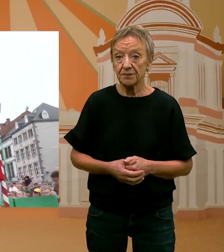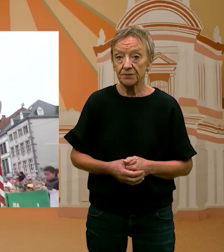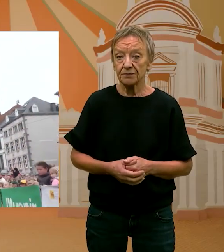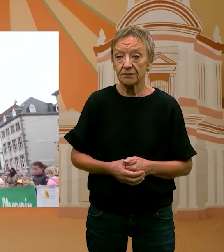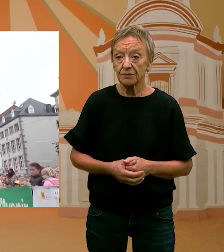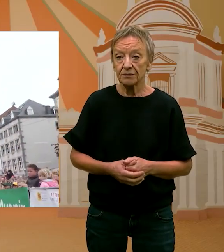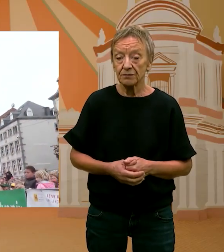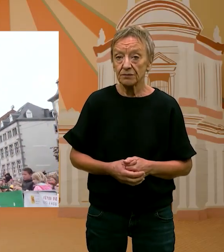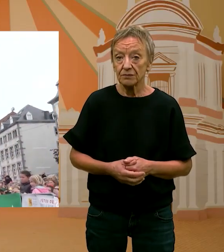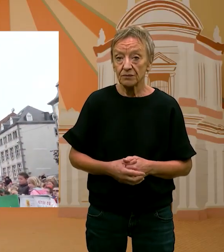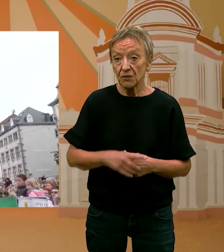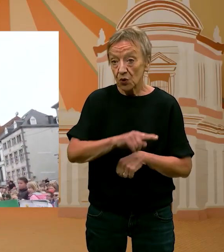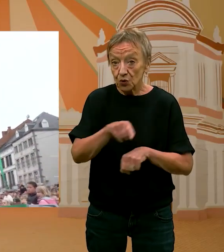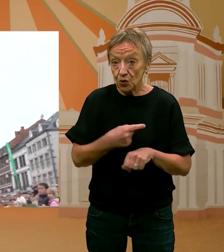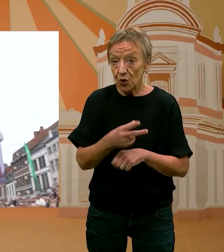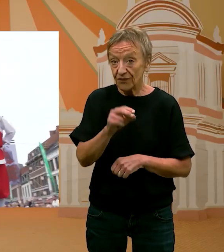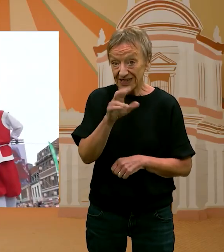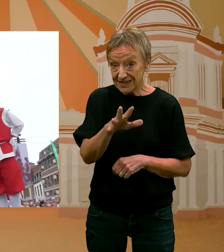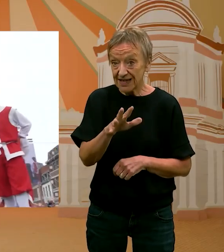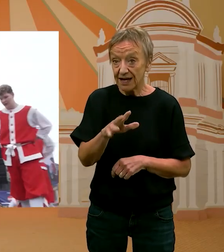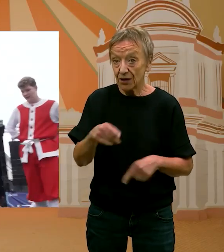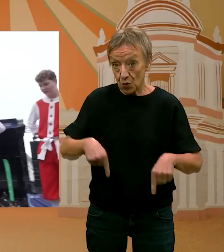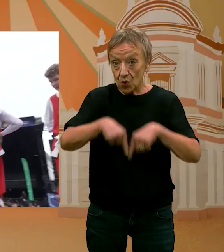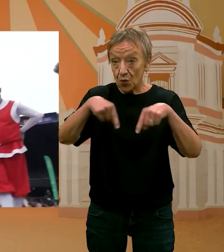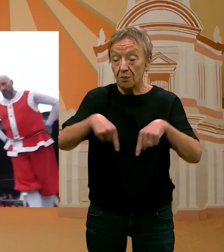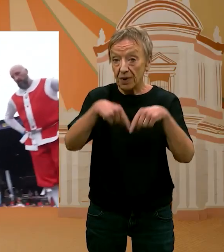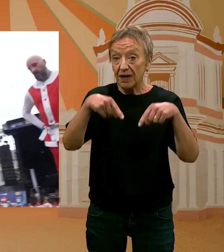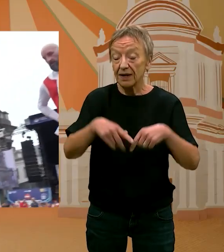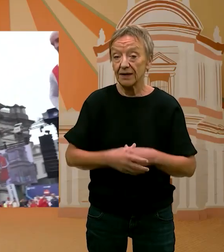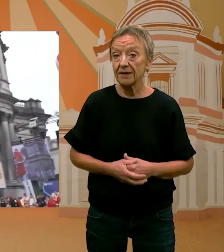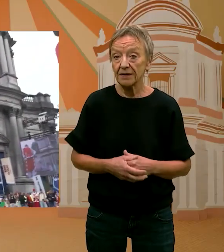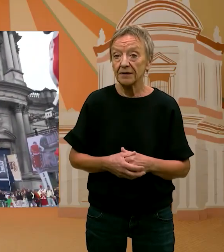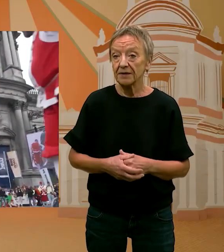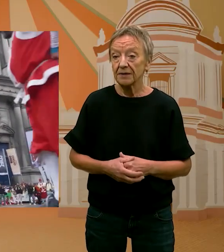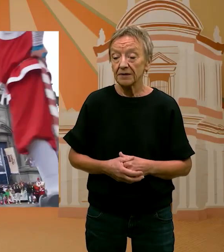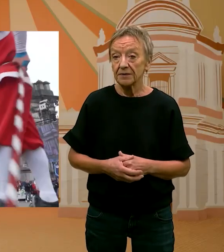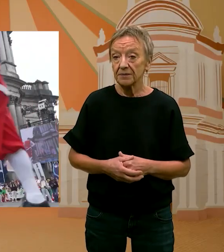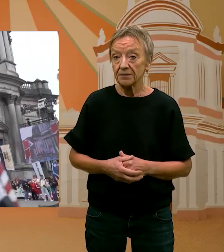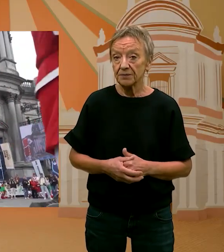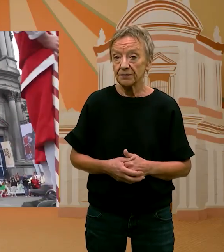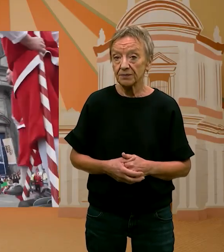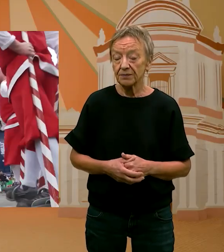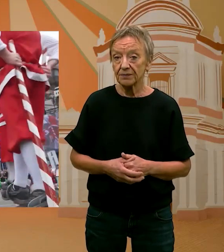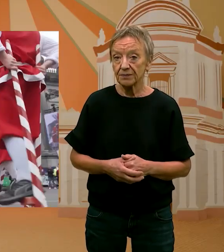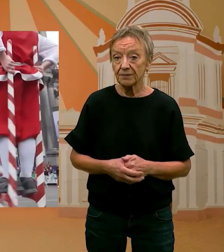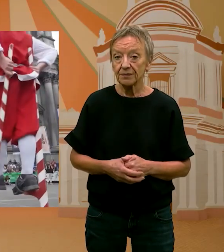de joute. J'ai pas de statistiques sur la durée de la longueur des joutes, mais là, on atteint quand même